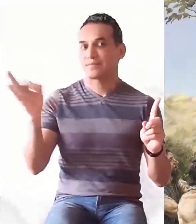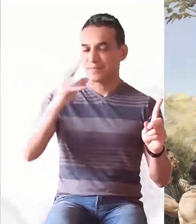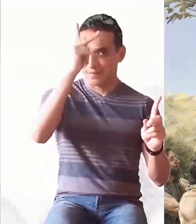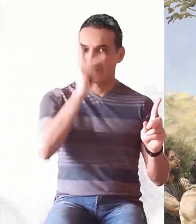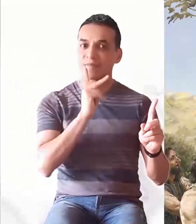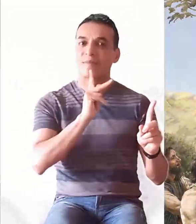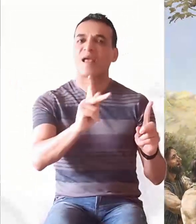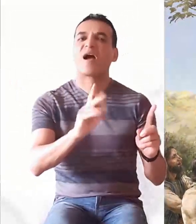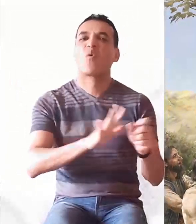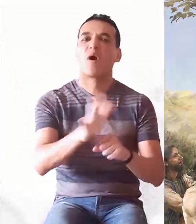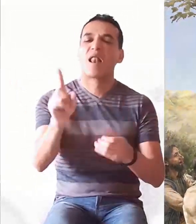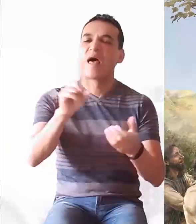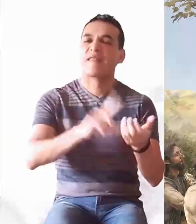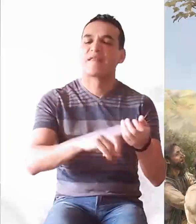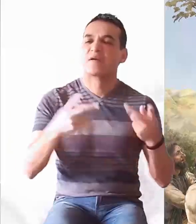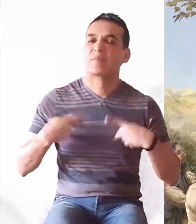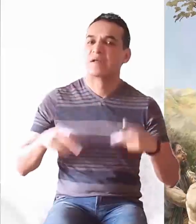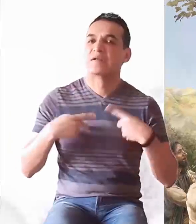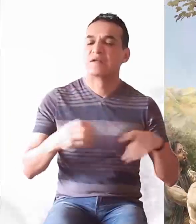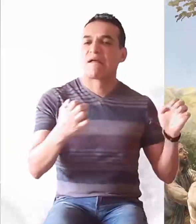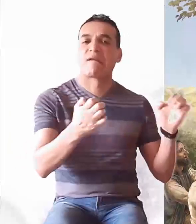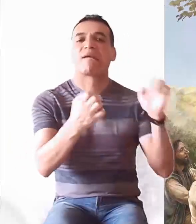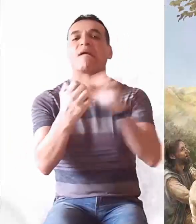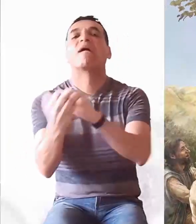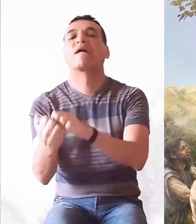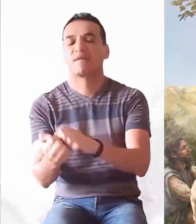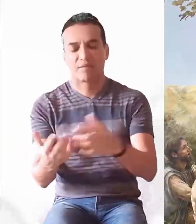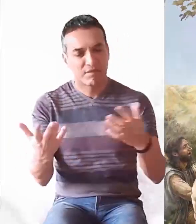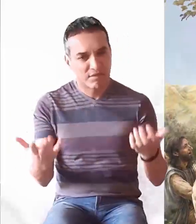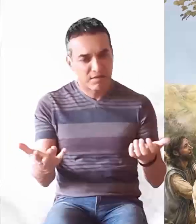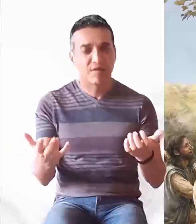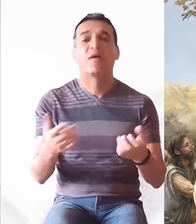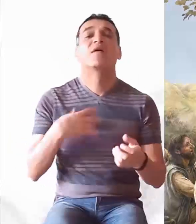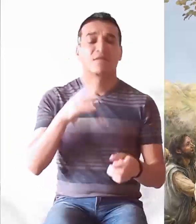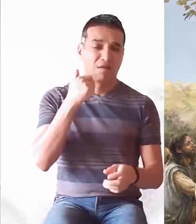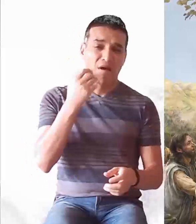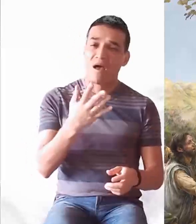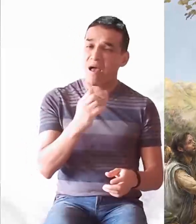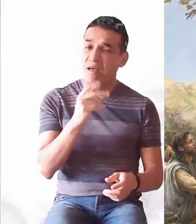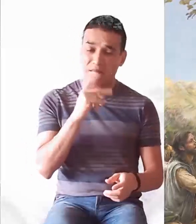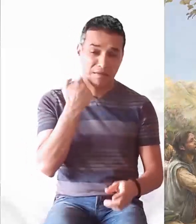lobo, que busca no tanto decir la palabra de Dios, sino la propia palabra.